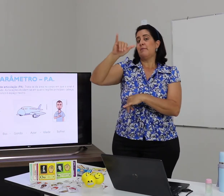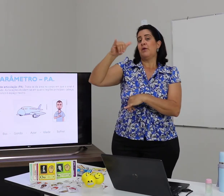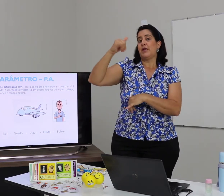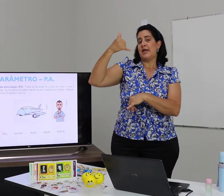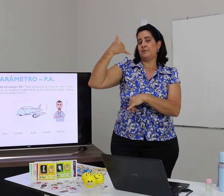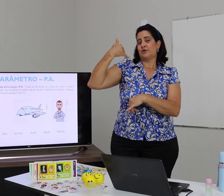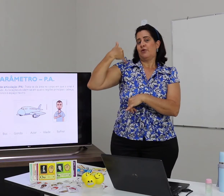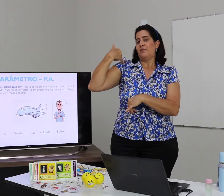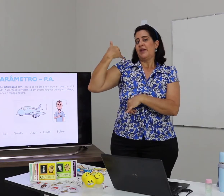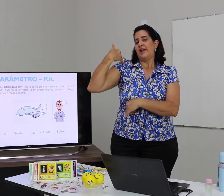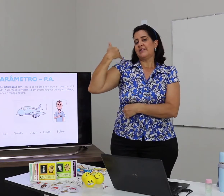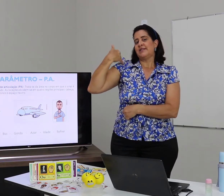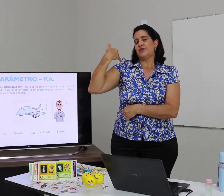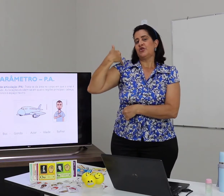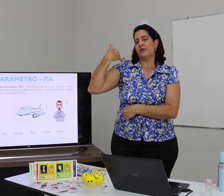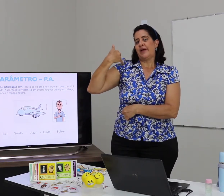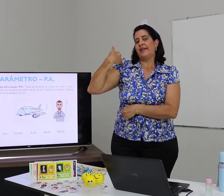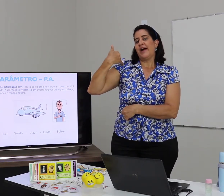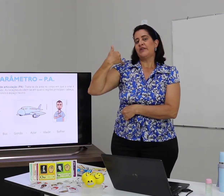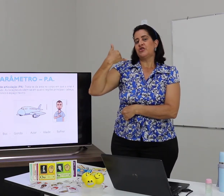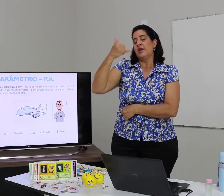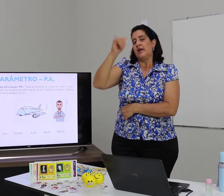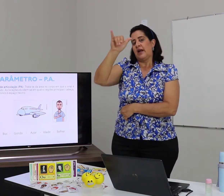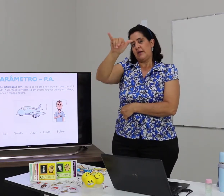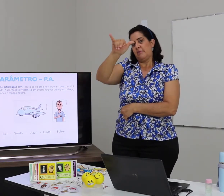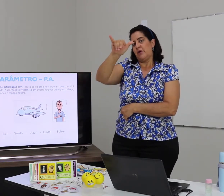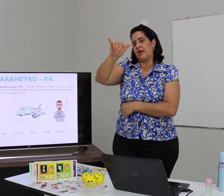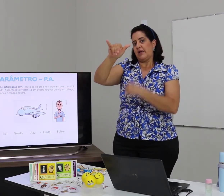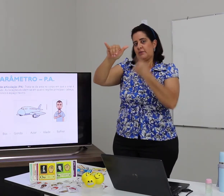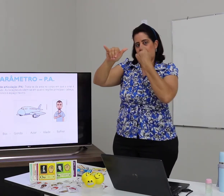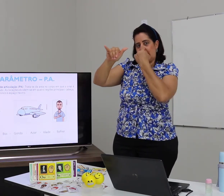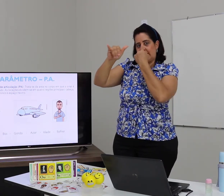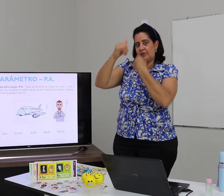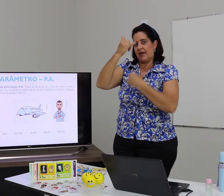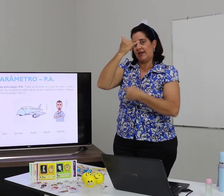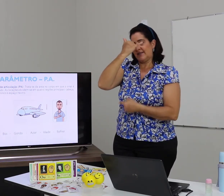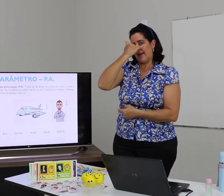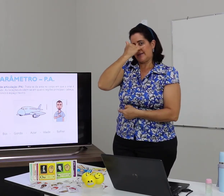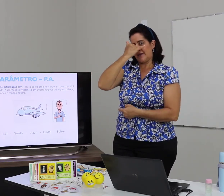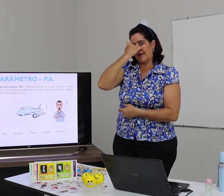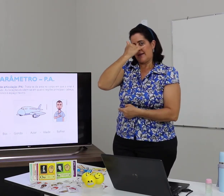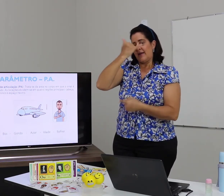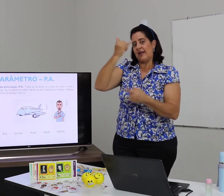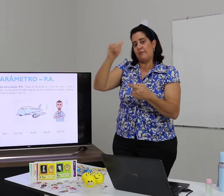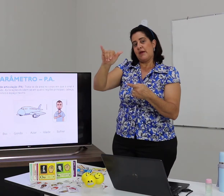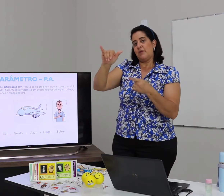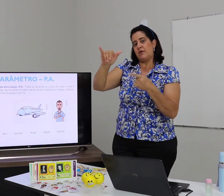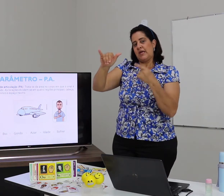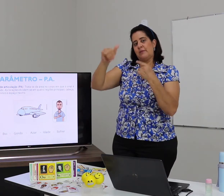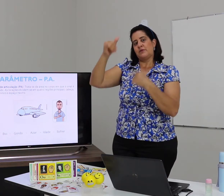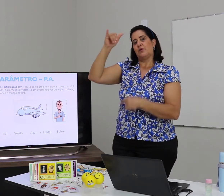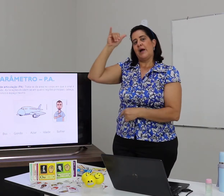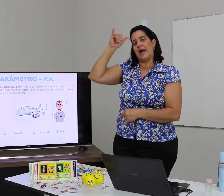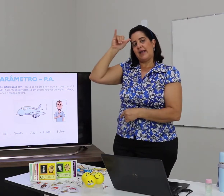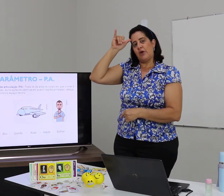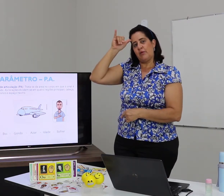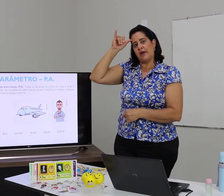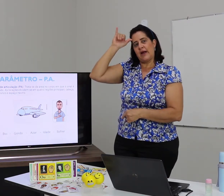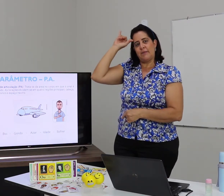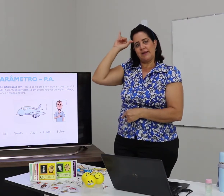mão em Y, nesse sentido é idade, que a minha mão em Y aqui no nariz é azar, que a minha mão em Y, aqui o polegar batendo